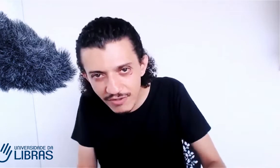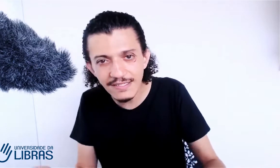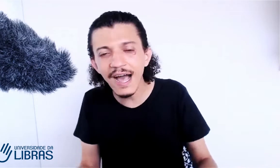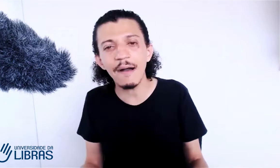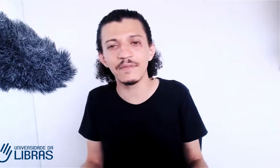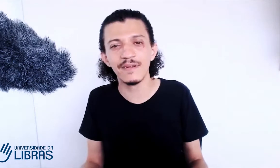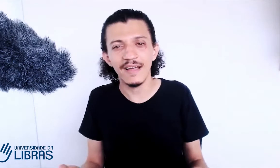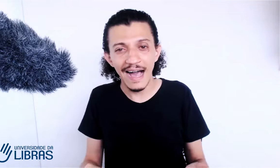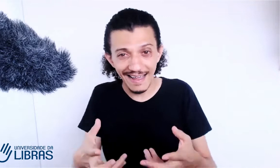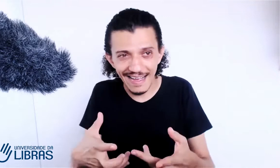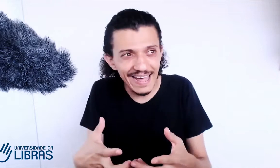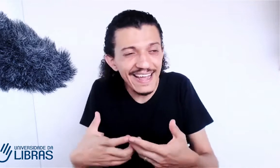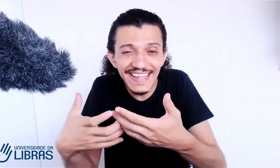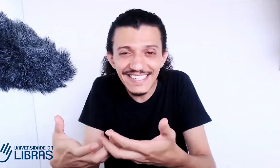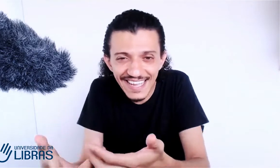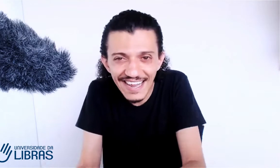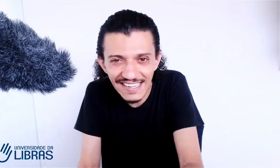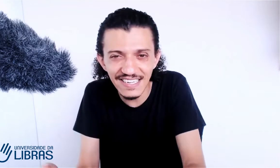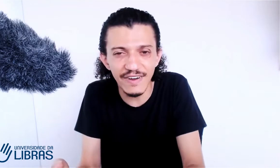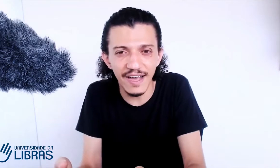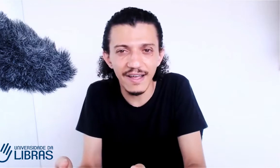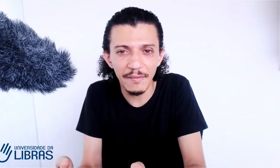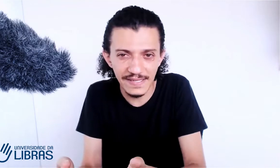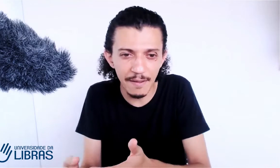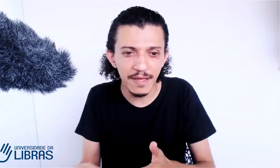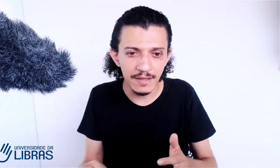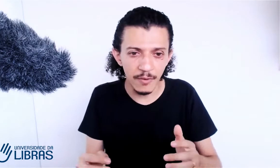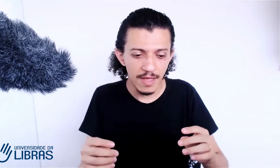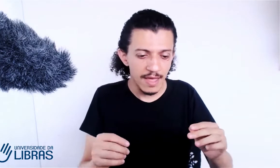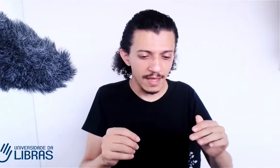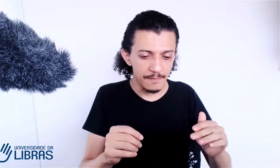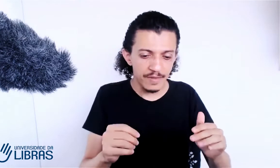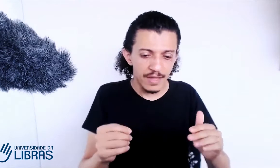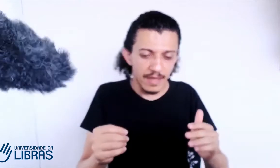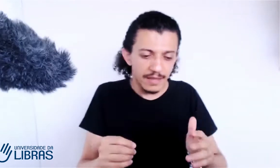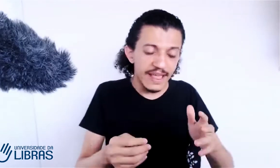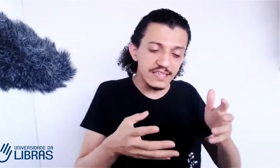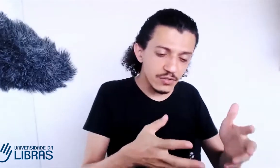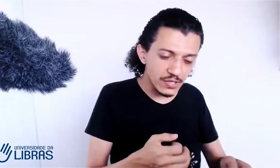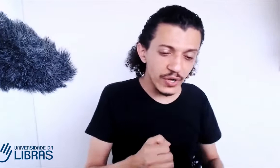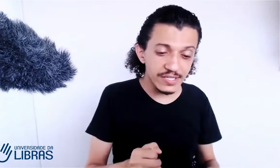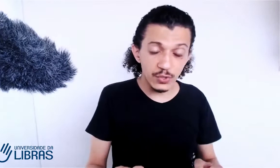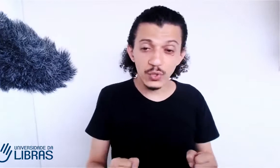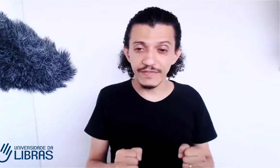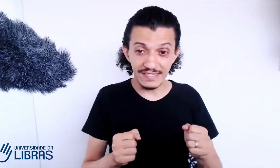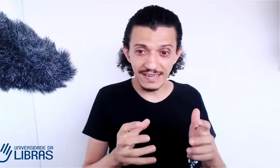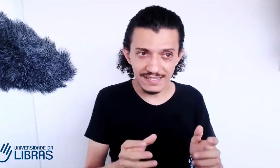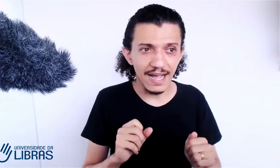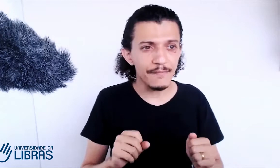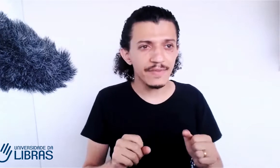ele ser rápido. A característica dele é ser devagar. Percebe? Então, tem situações em que o surdo vai sinalizar e